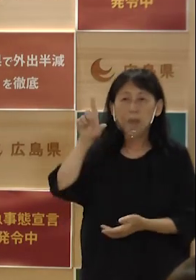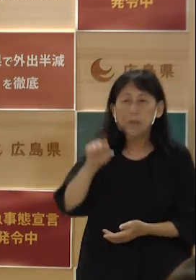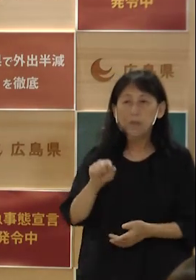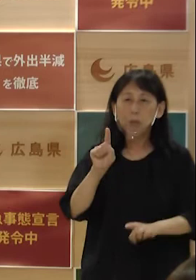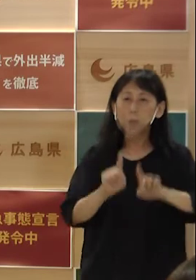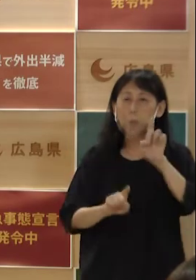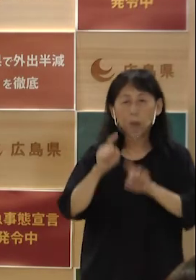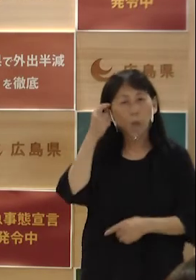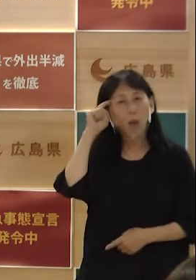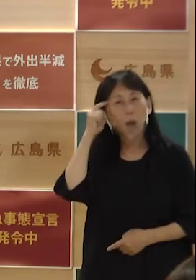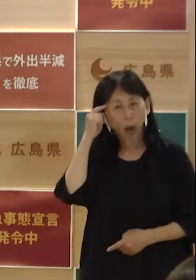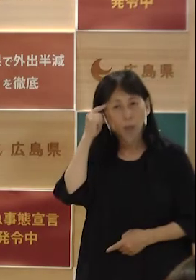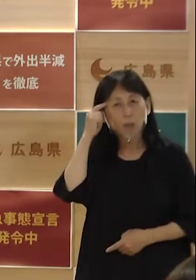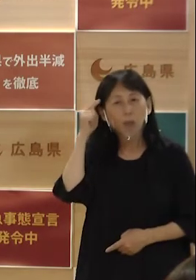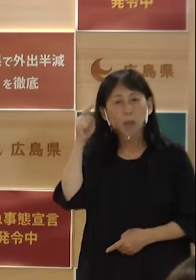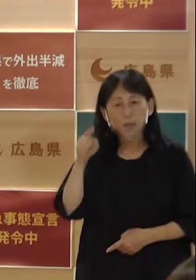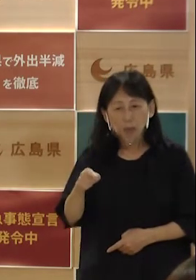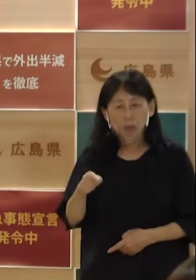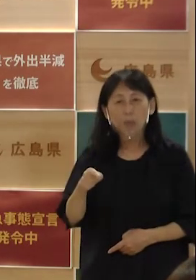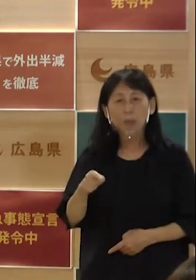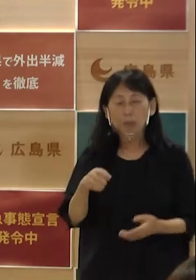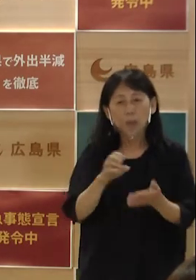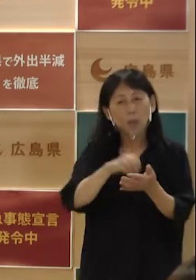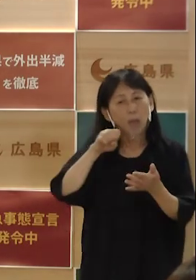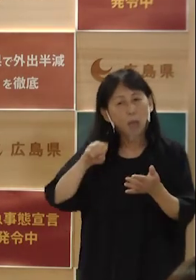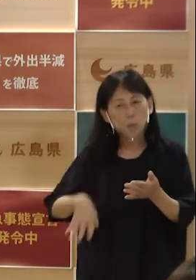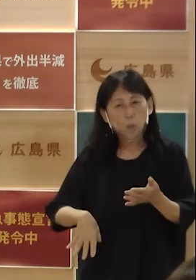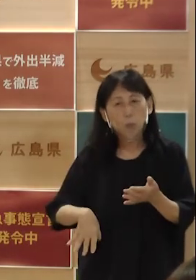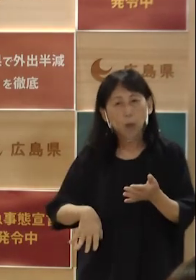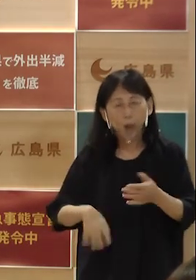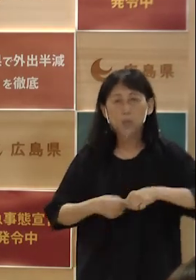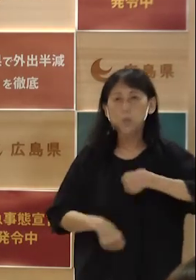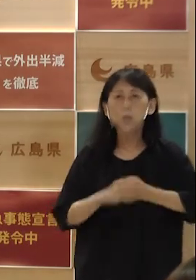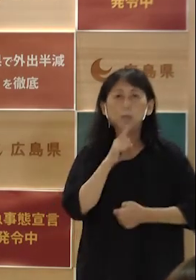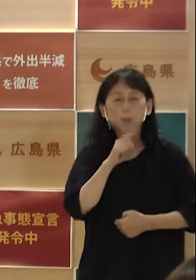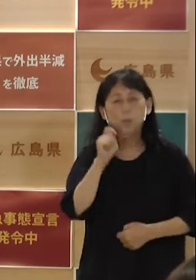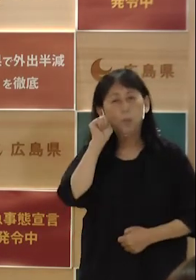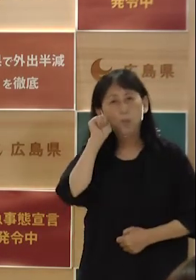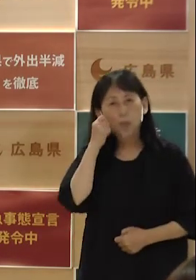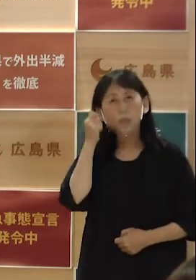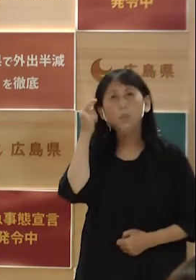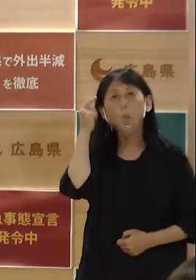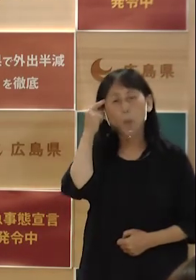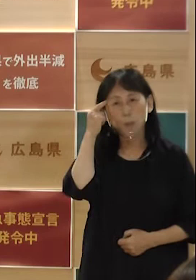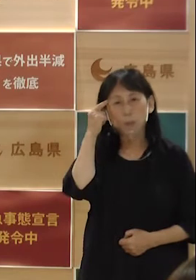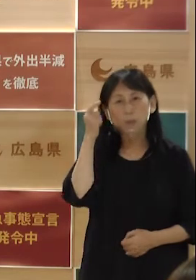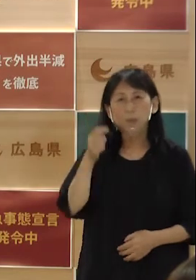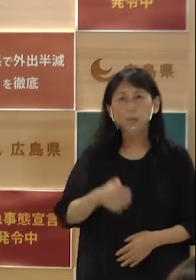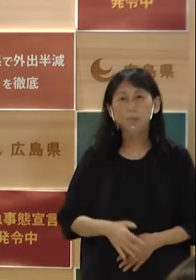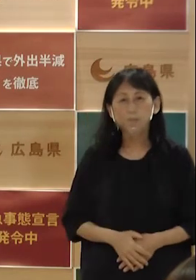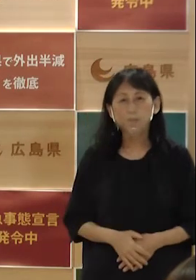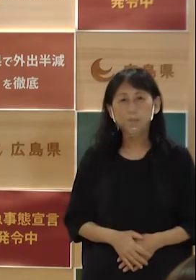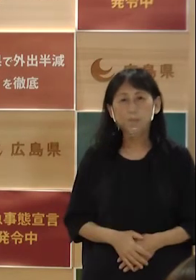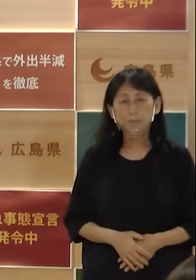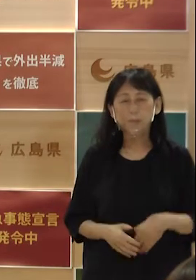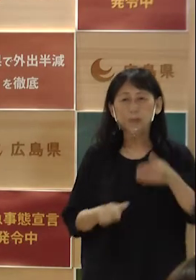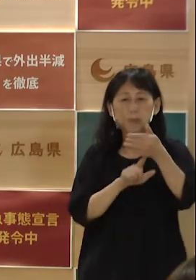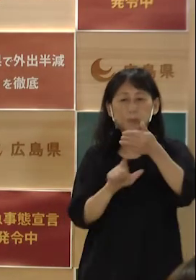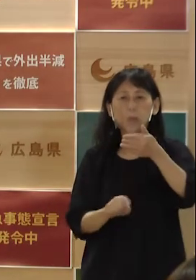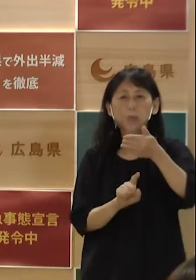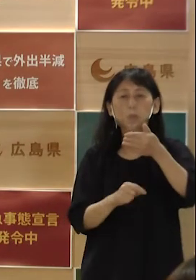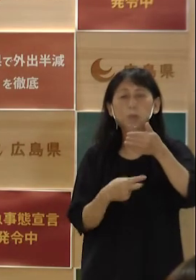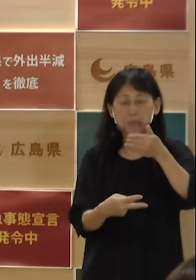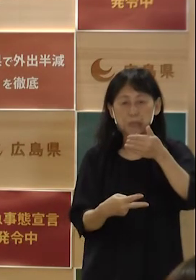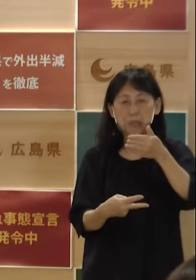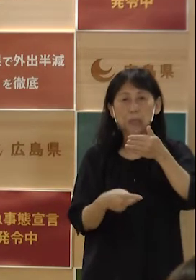考えると解除は、まあ、正直なかなか難しい状況だと思っています。でというのもですね、9月12日